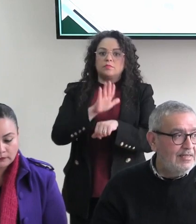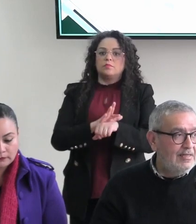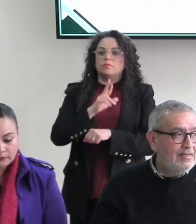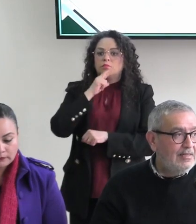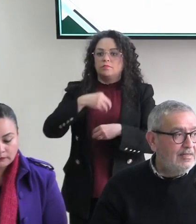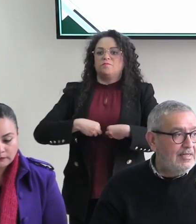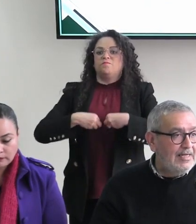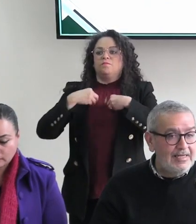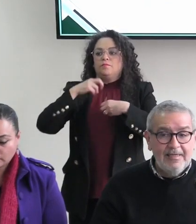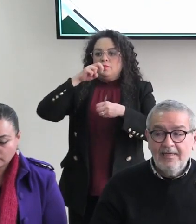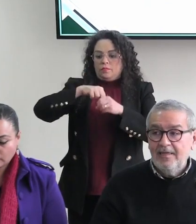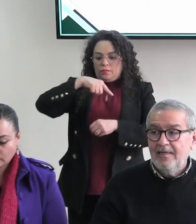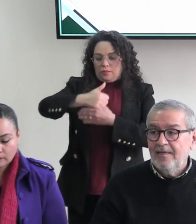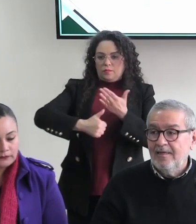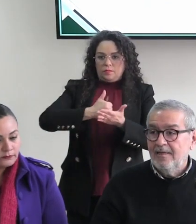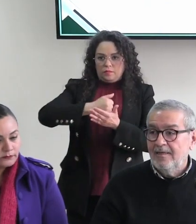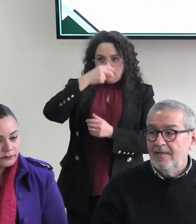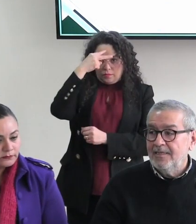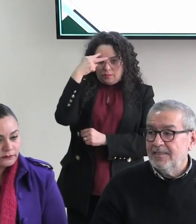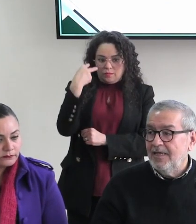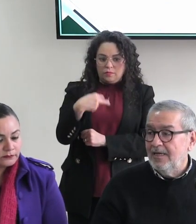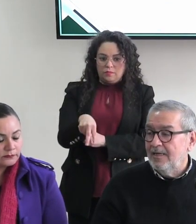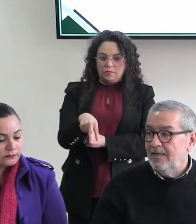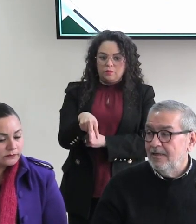ciudad, en